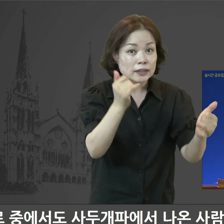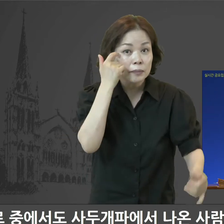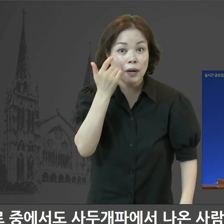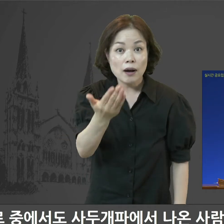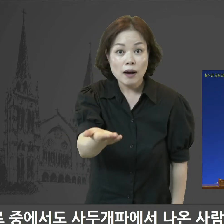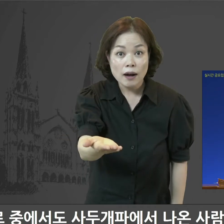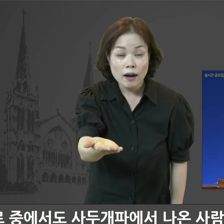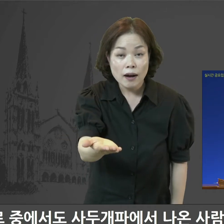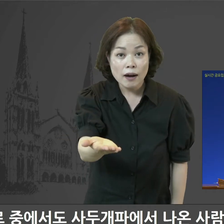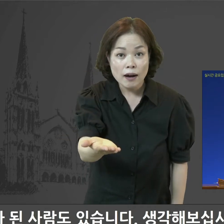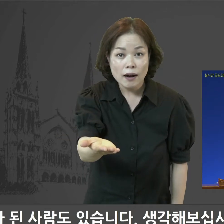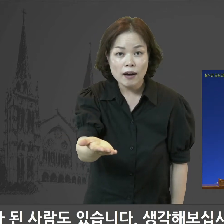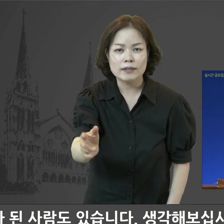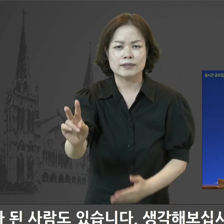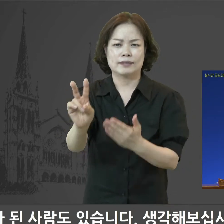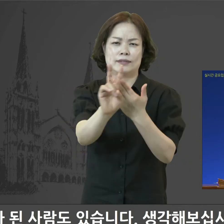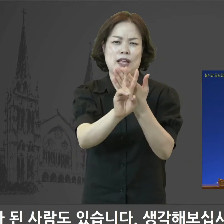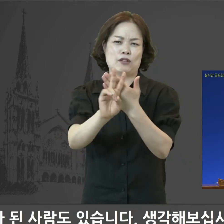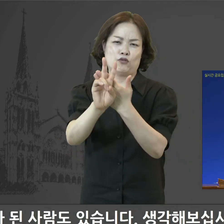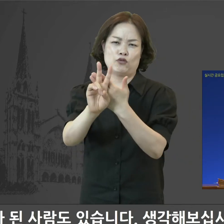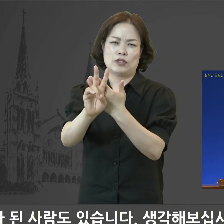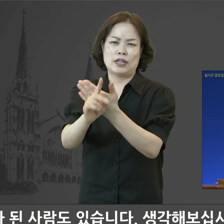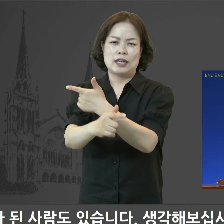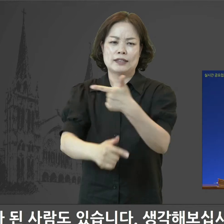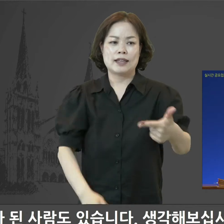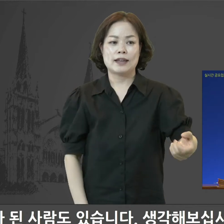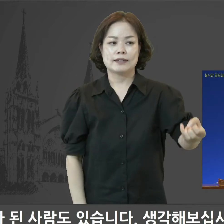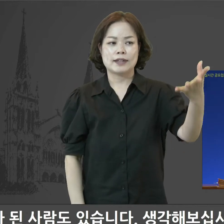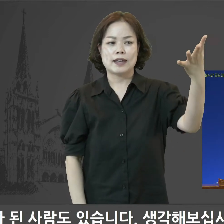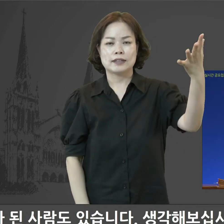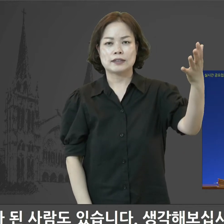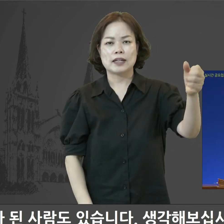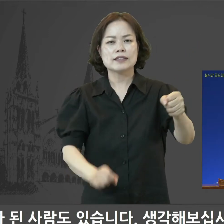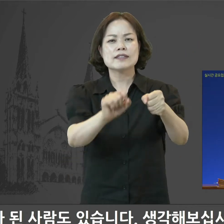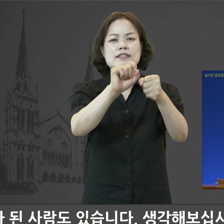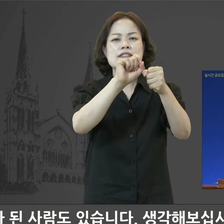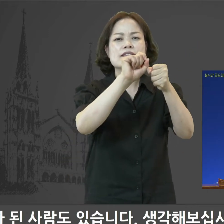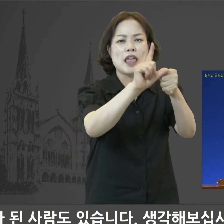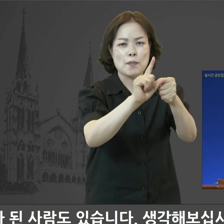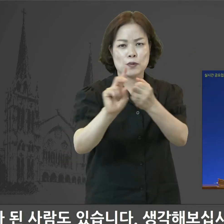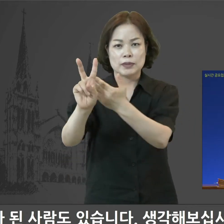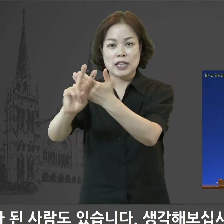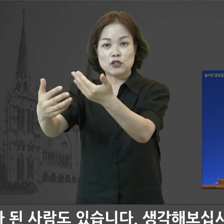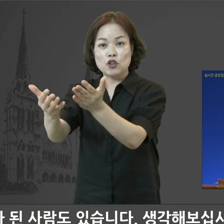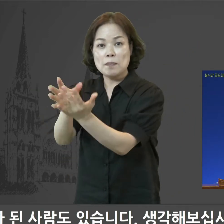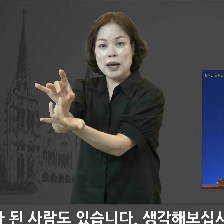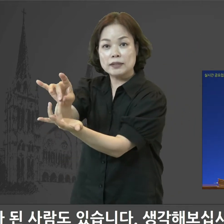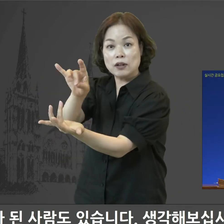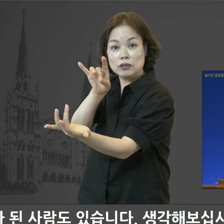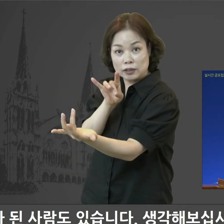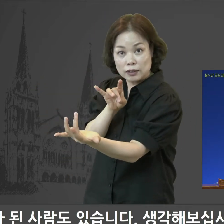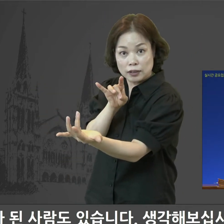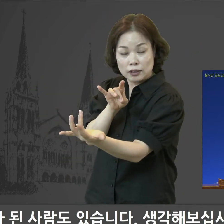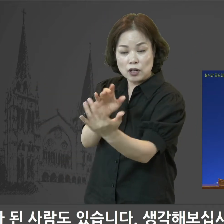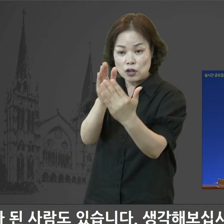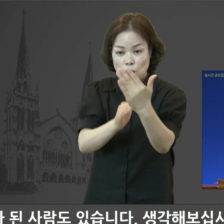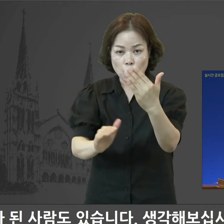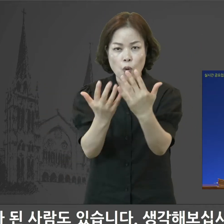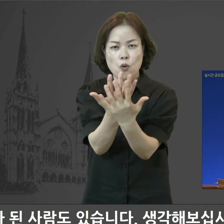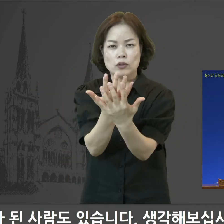바리새파겠습니까? 사두개파죠. 왜? 대제사장은 다 사두개파니까. 그래서 공회의